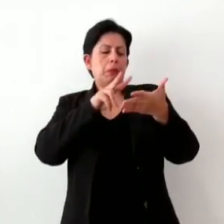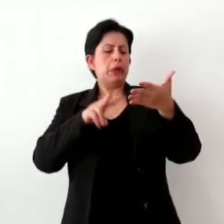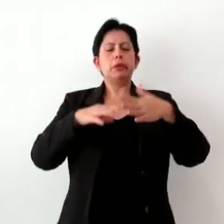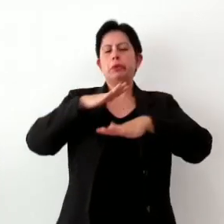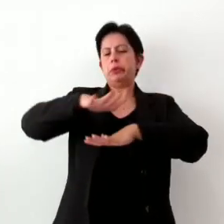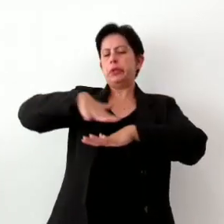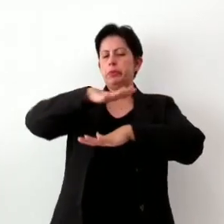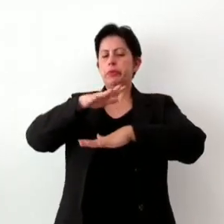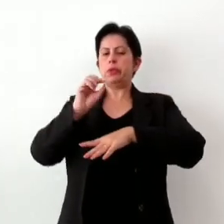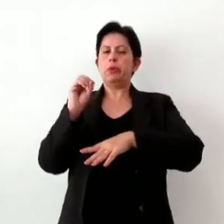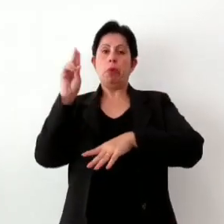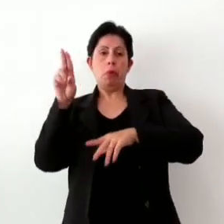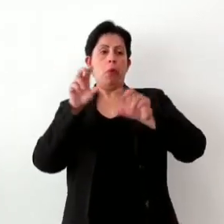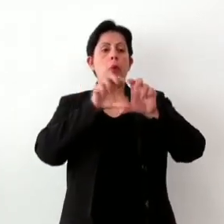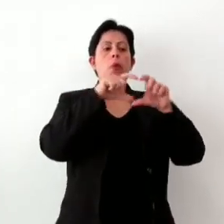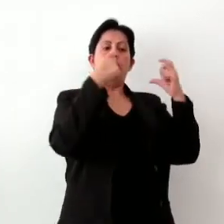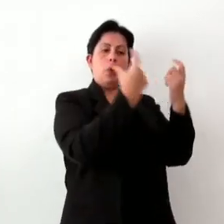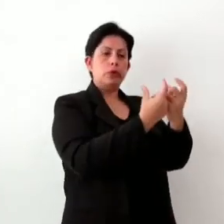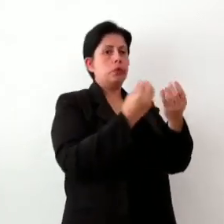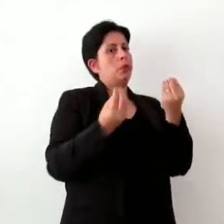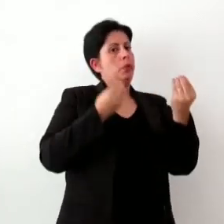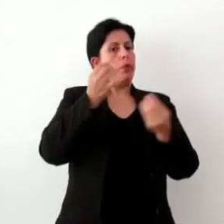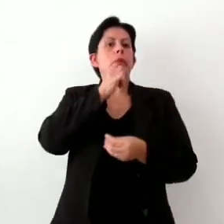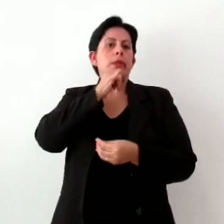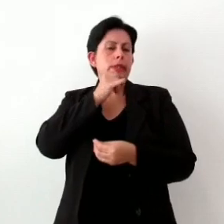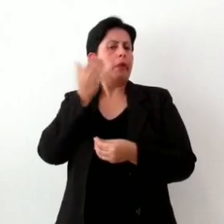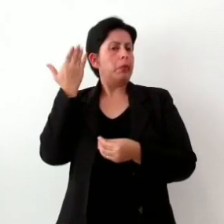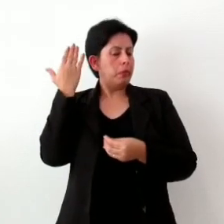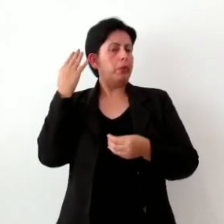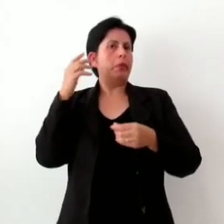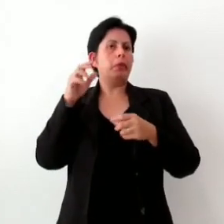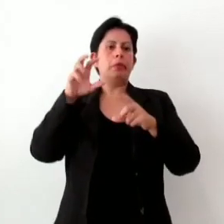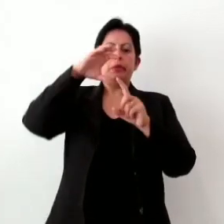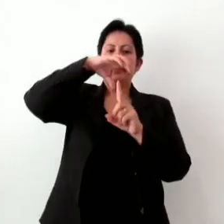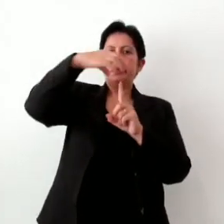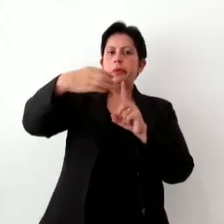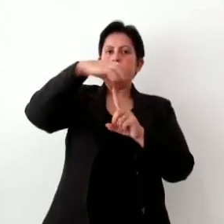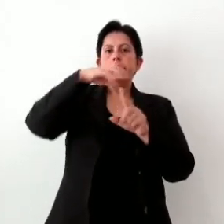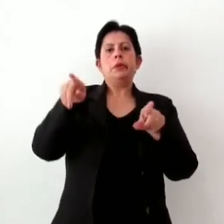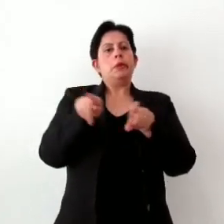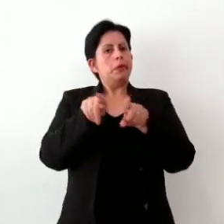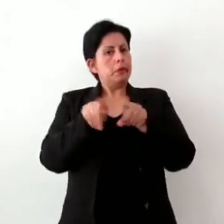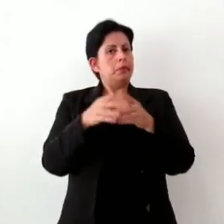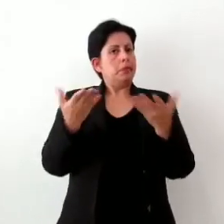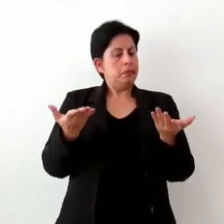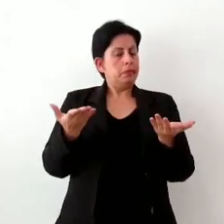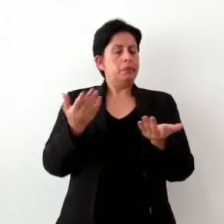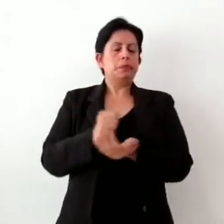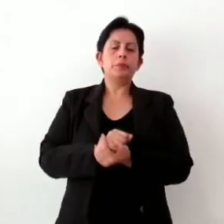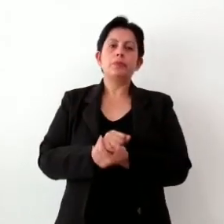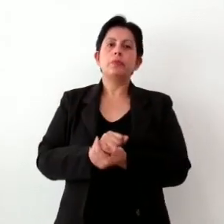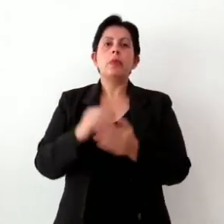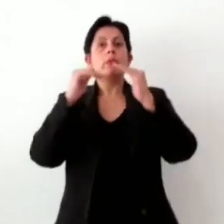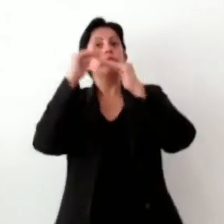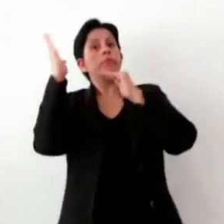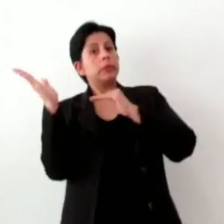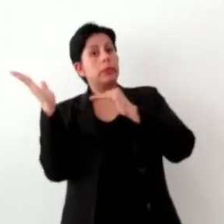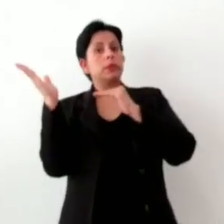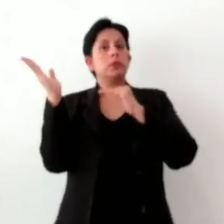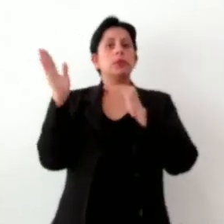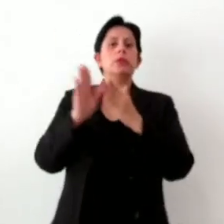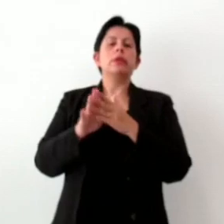num rótulo, como por exemplo foi a questão da pedofilia e a performance realizada no MAM. Para além disso, né, a gente